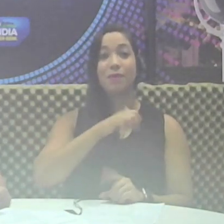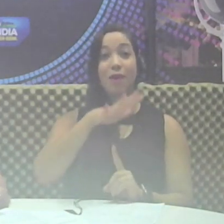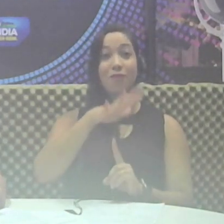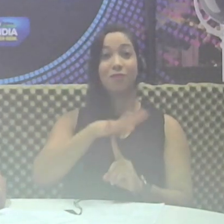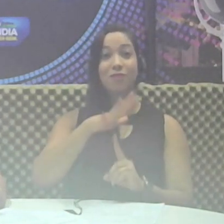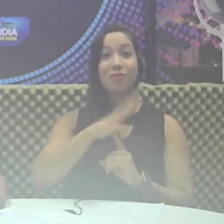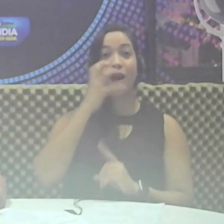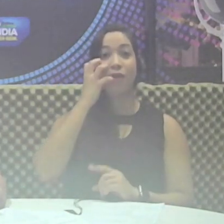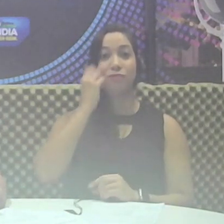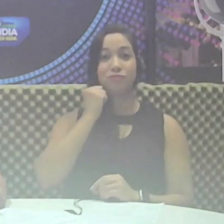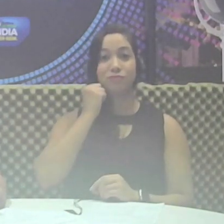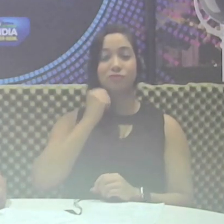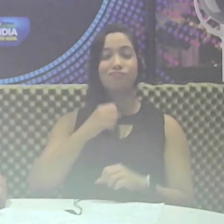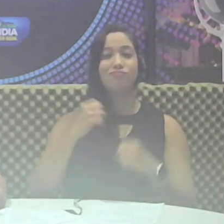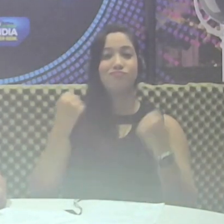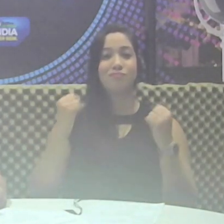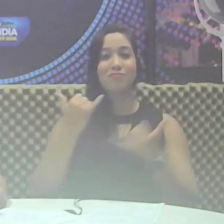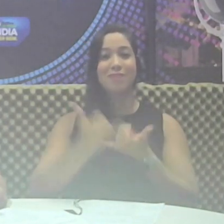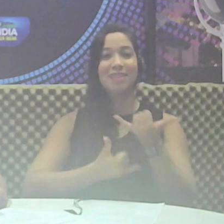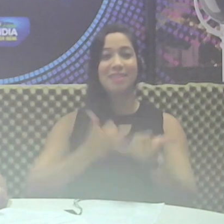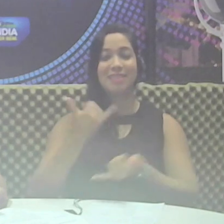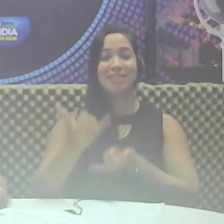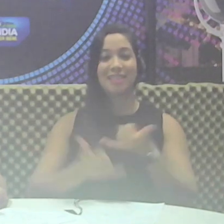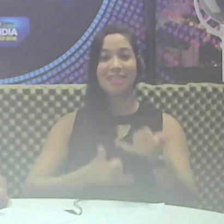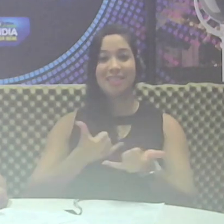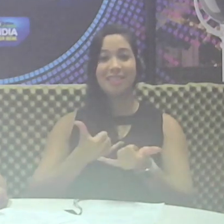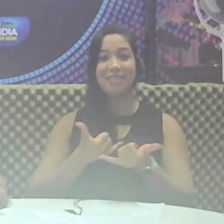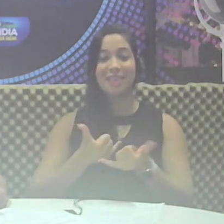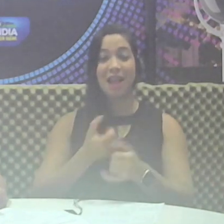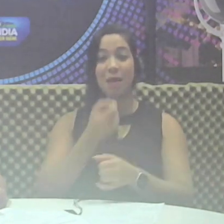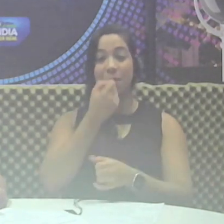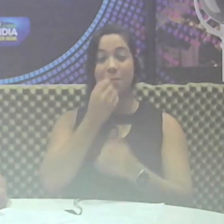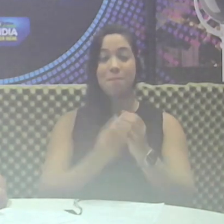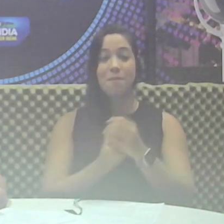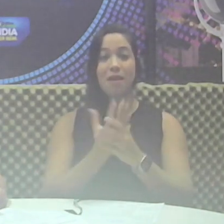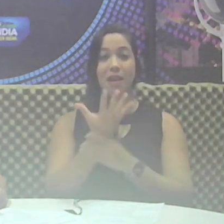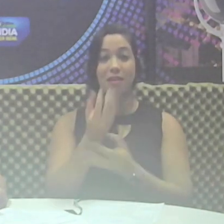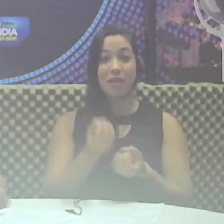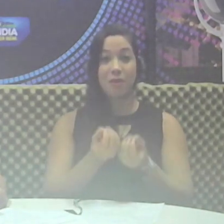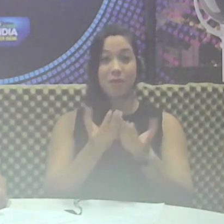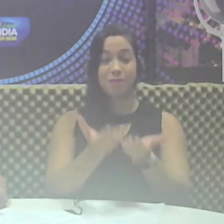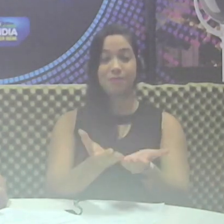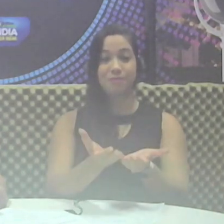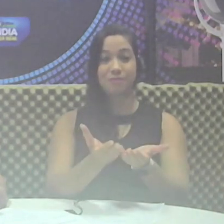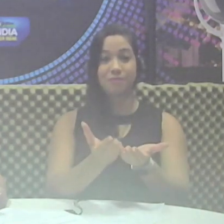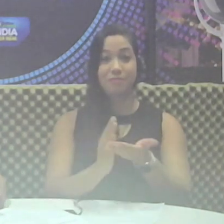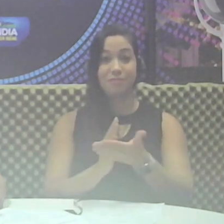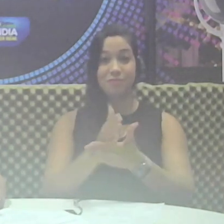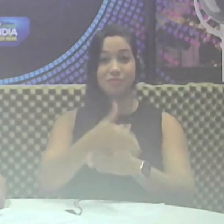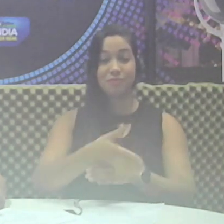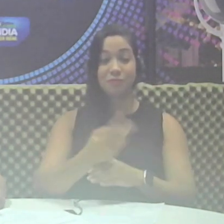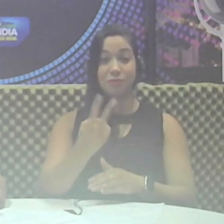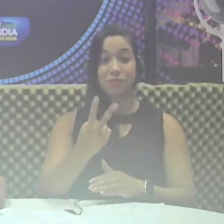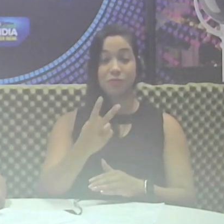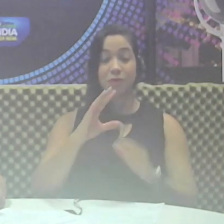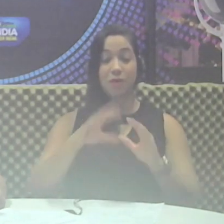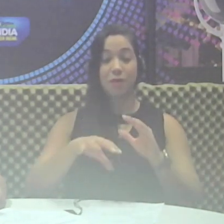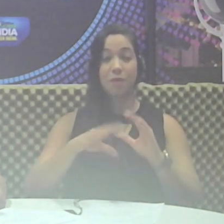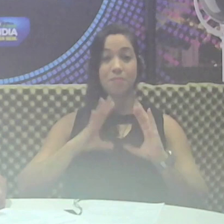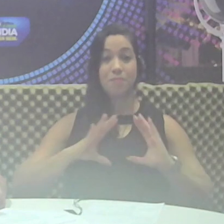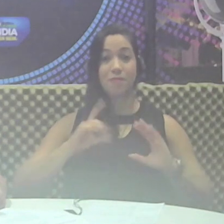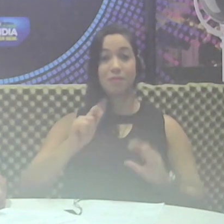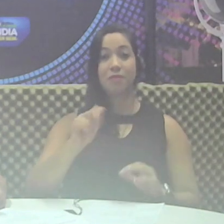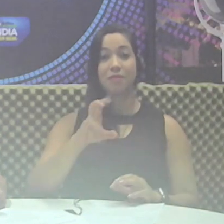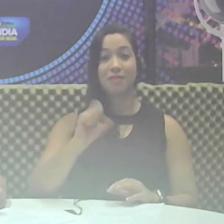atividades recreativas e doação de mudas. A entrada será pela Portaria 2 do Gávea, com acesso pela